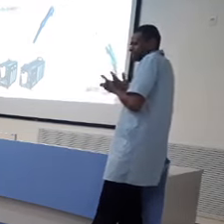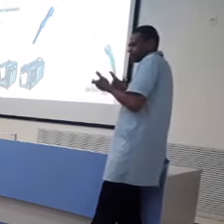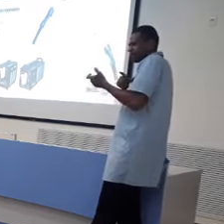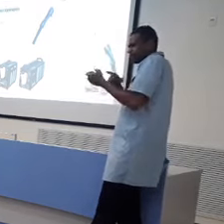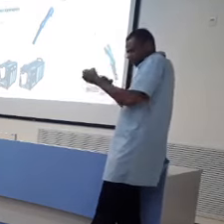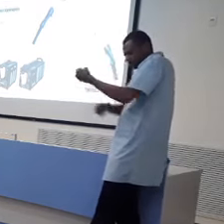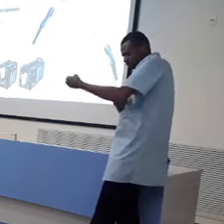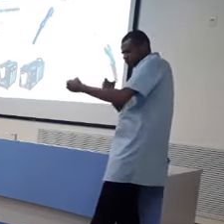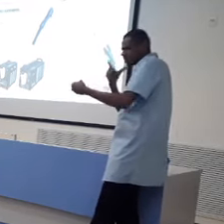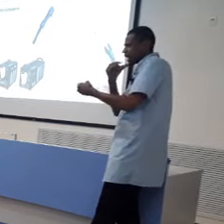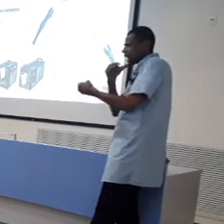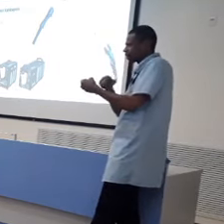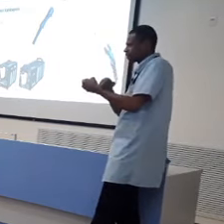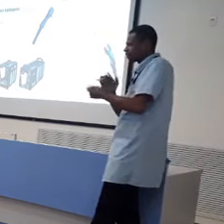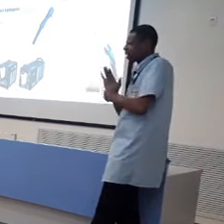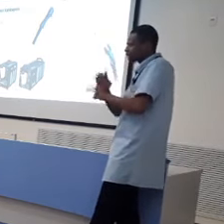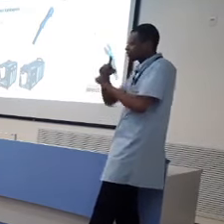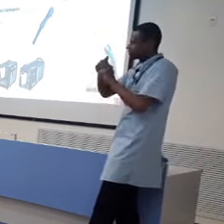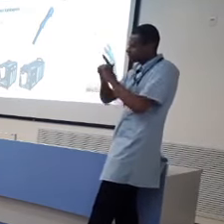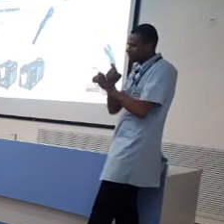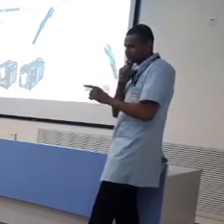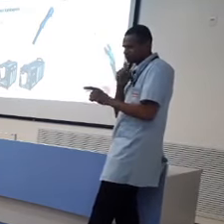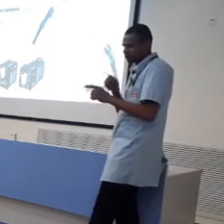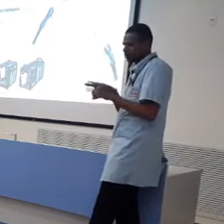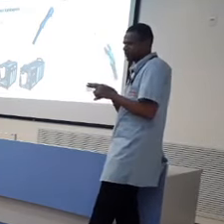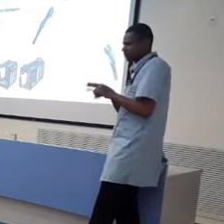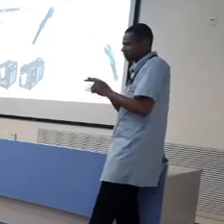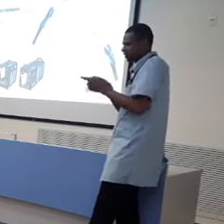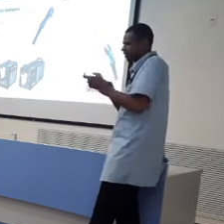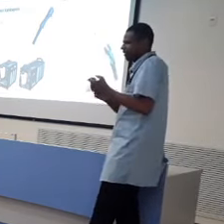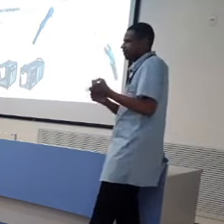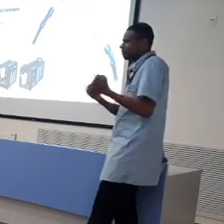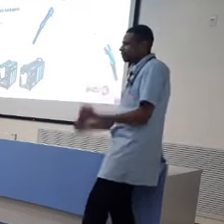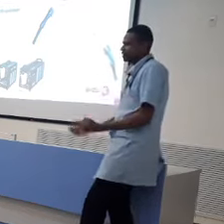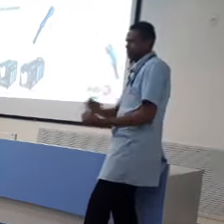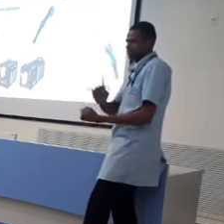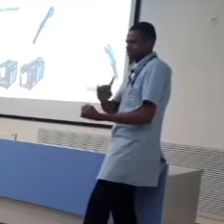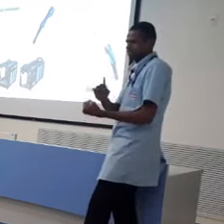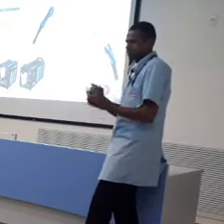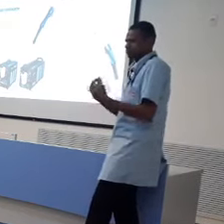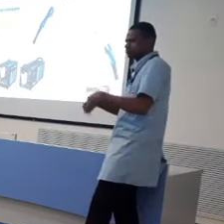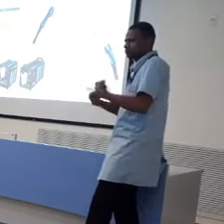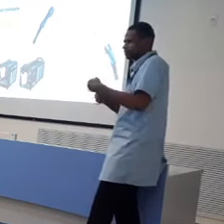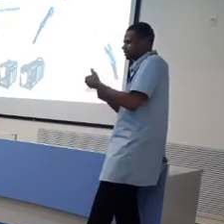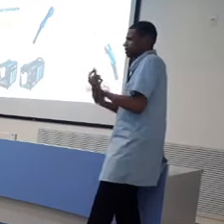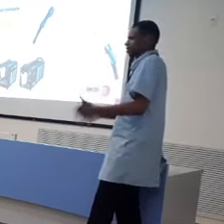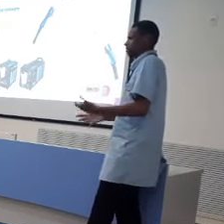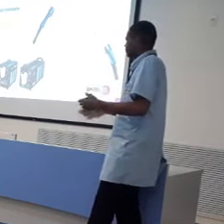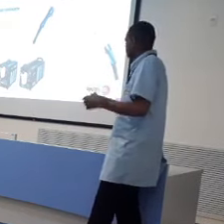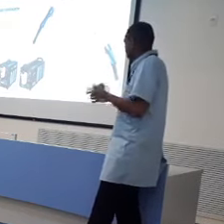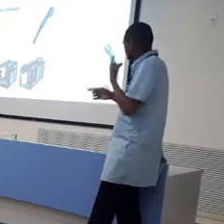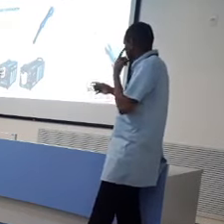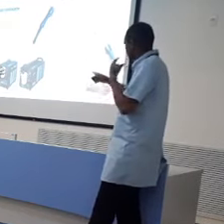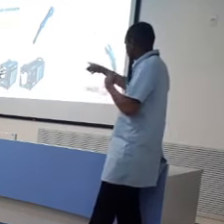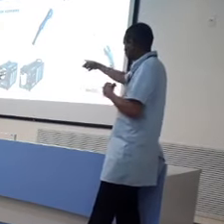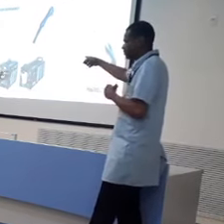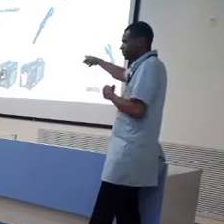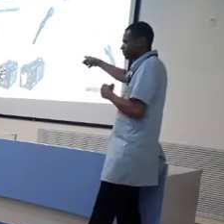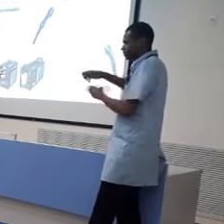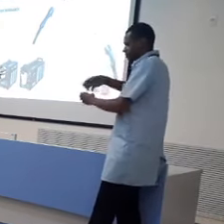suportarem até 600 amperes, elas vão ficando muito pesadas. Você pode partir para uma tocha refrigerada. Tem a tocha